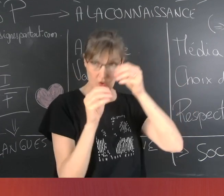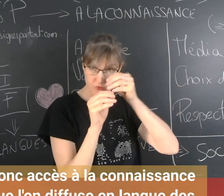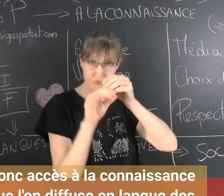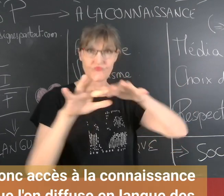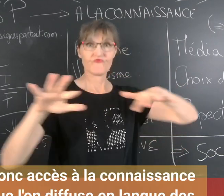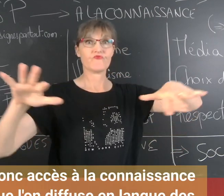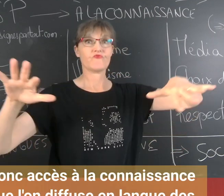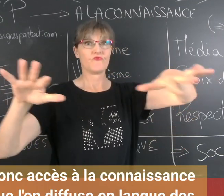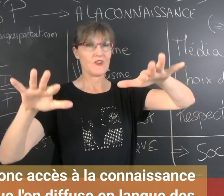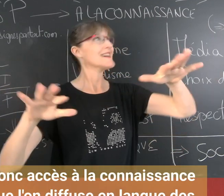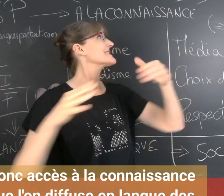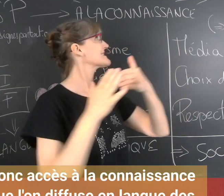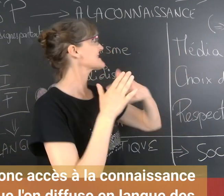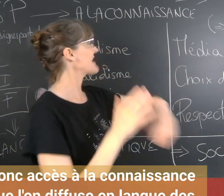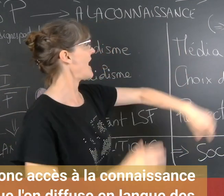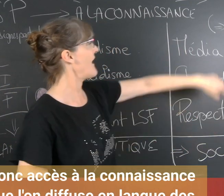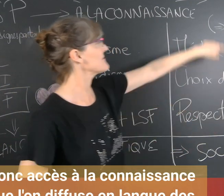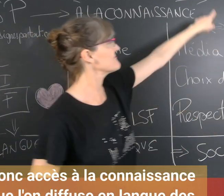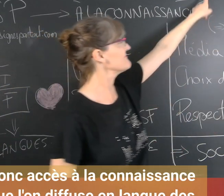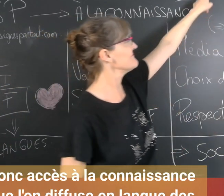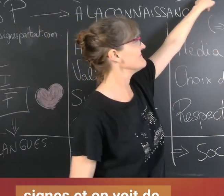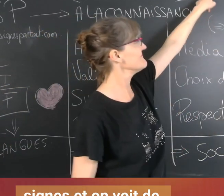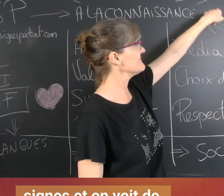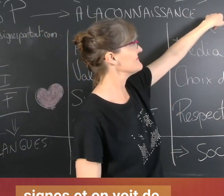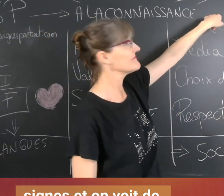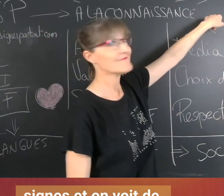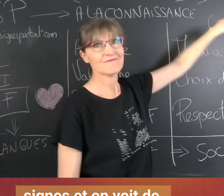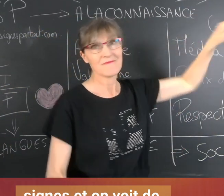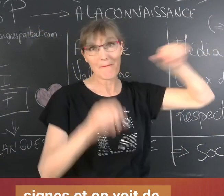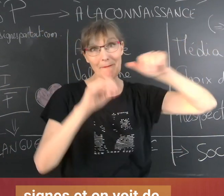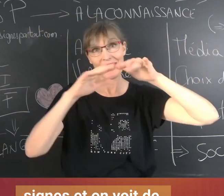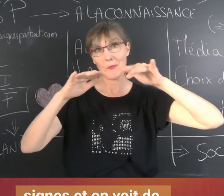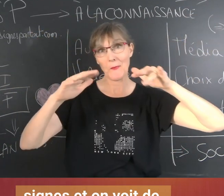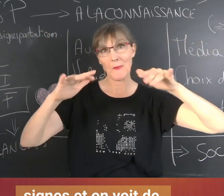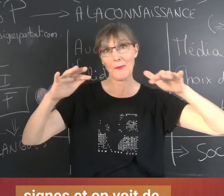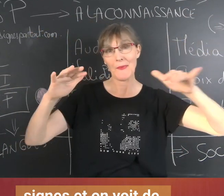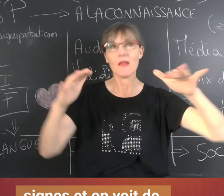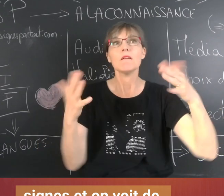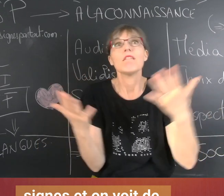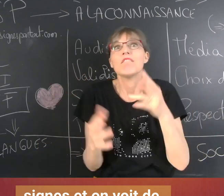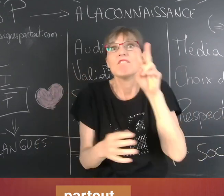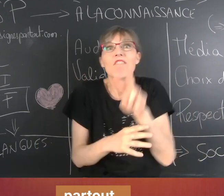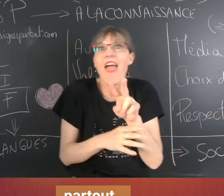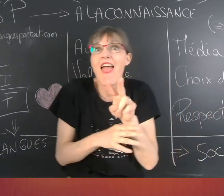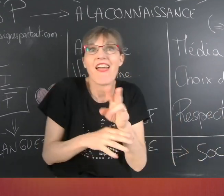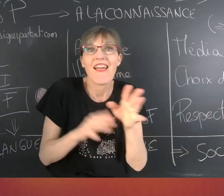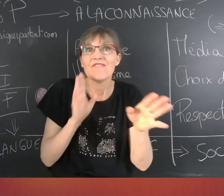Donc accès à la connaissance que l'on diffuse en langue des signes et on voit de partout.